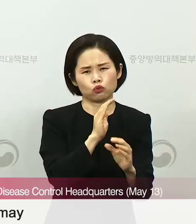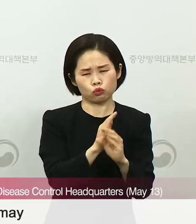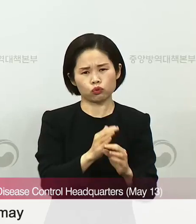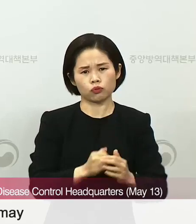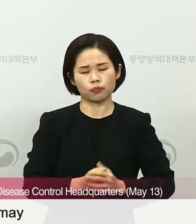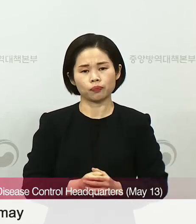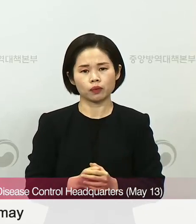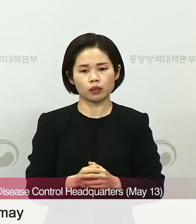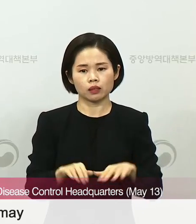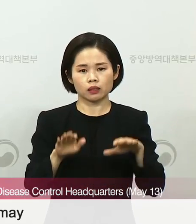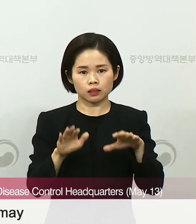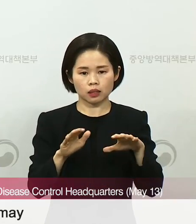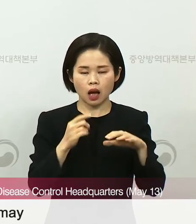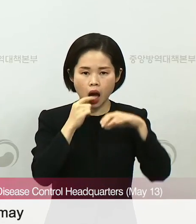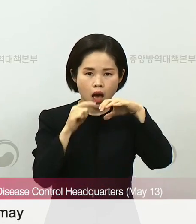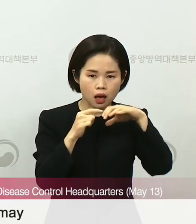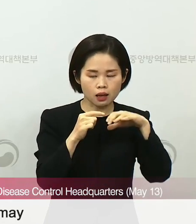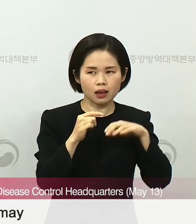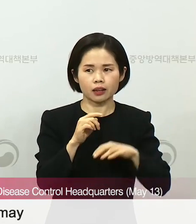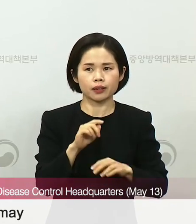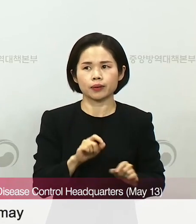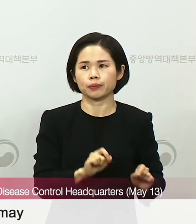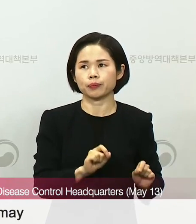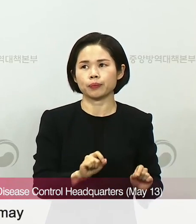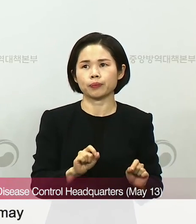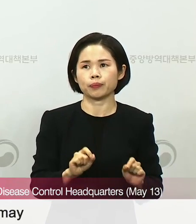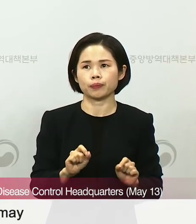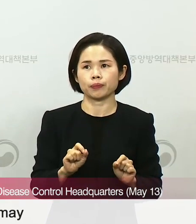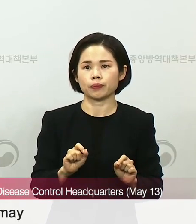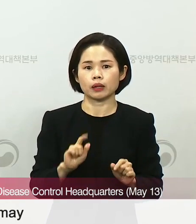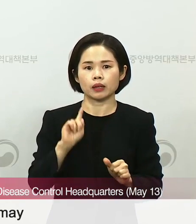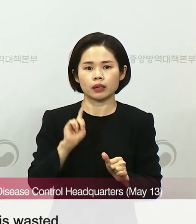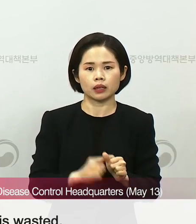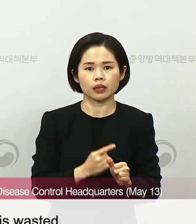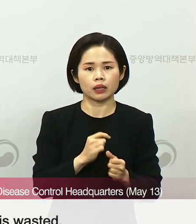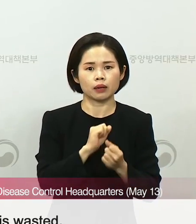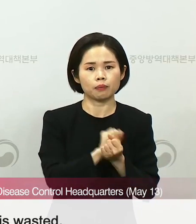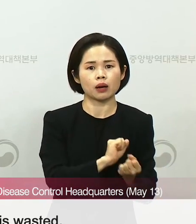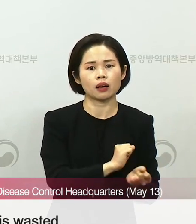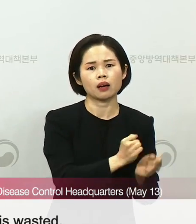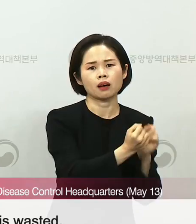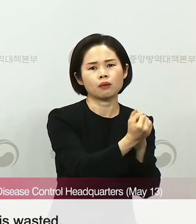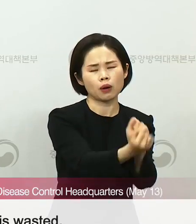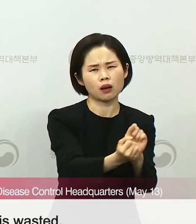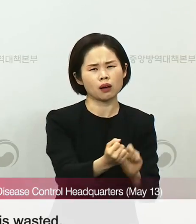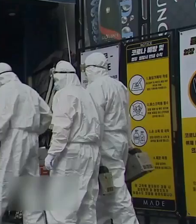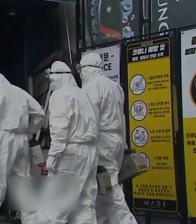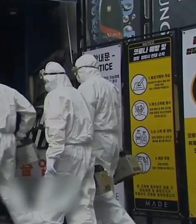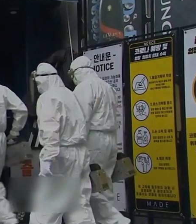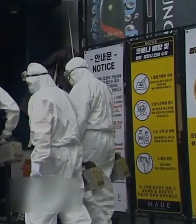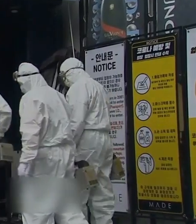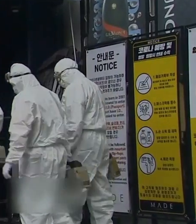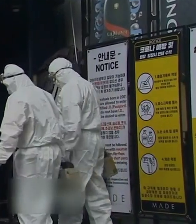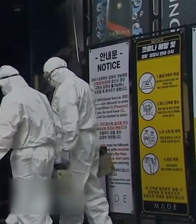진단이 늦어지고 시간이 지체될수록 2, 3차 전파로 확산되어 피해가 커질 수 있습니다.